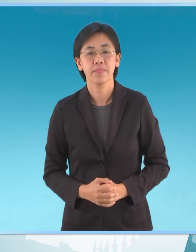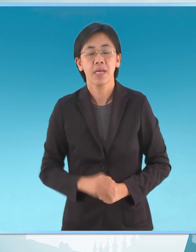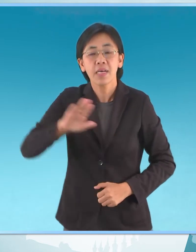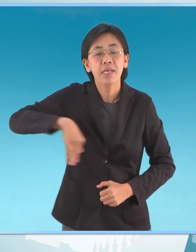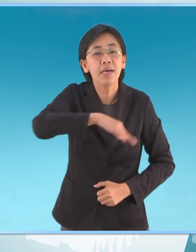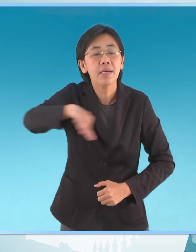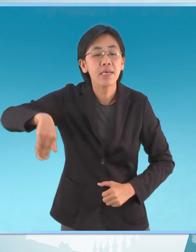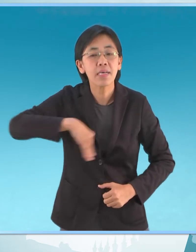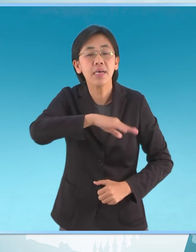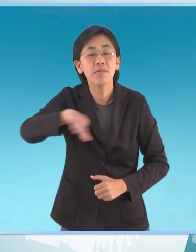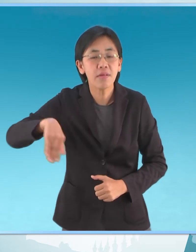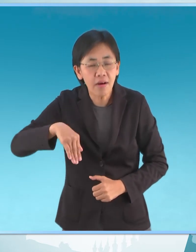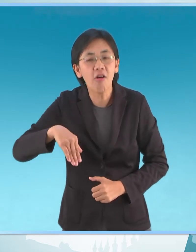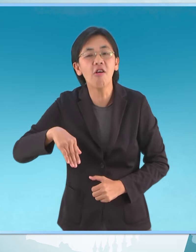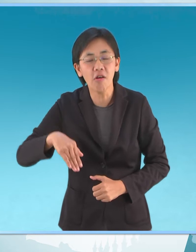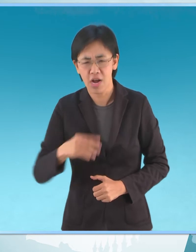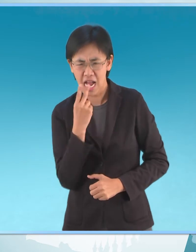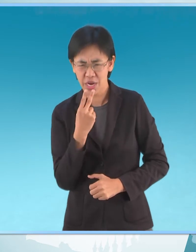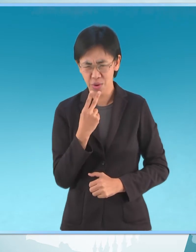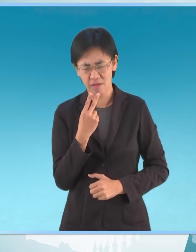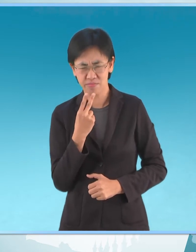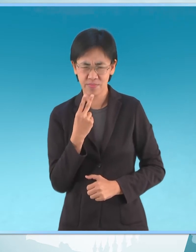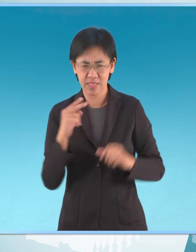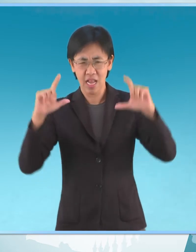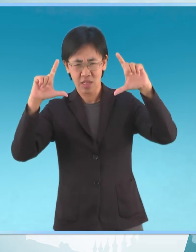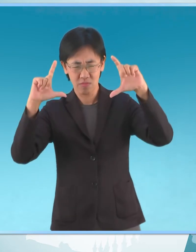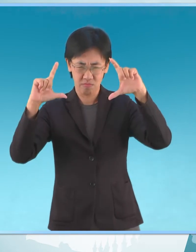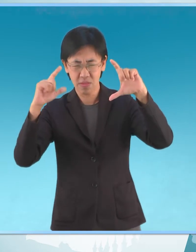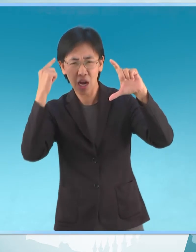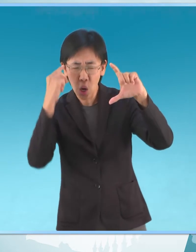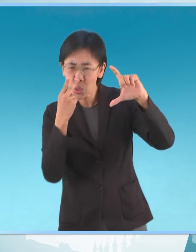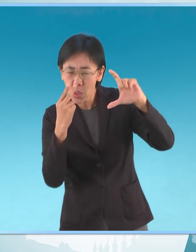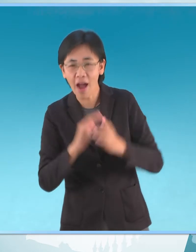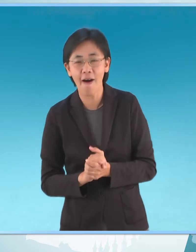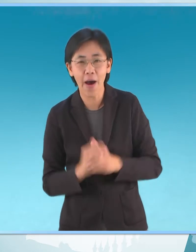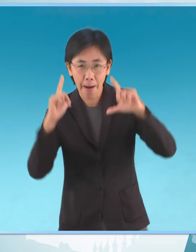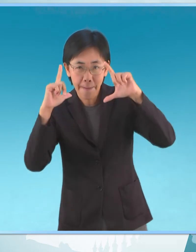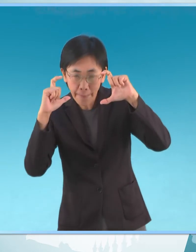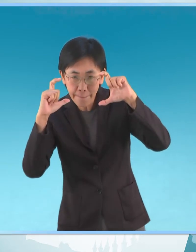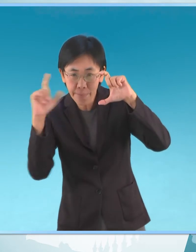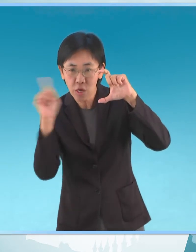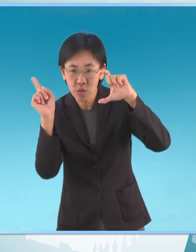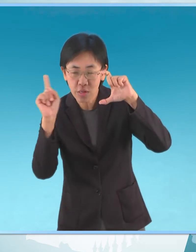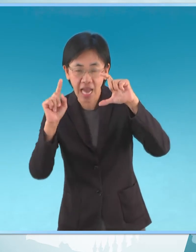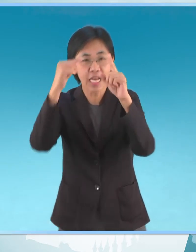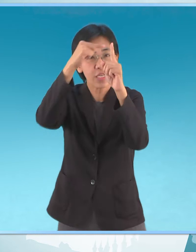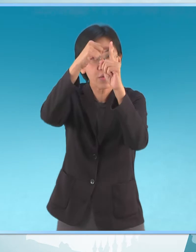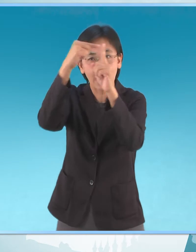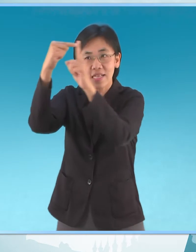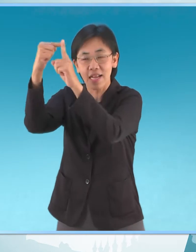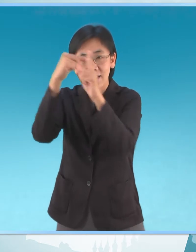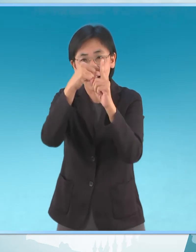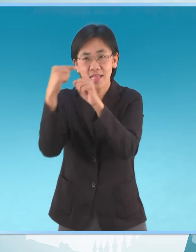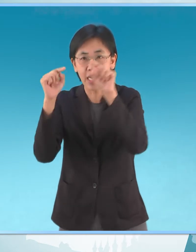เราเอาสิ่งที่น่าสนใจในภาพเนี่ยครับที่เรามองแล้วเนี่ยเป็นพระเอกในภาพเนี่ยไปไว้ที่จุดตัด9ช่